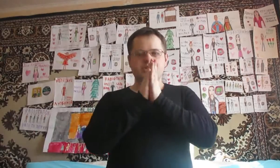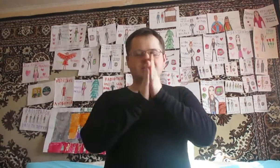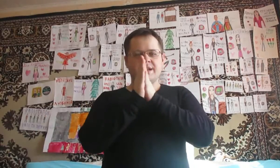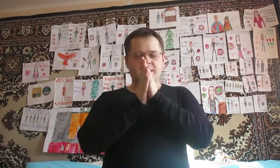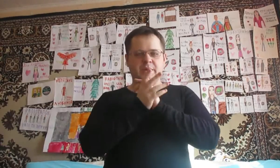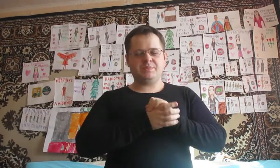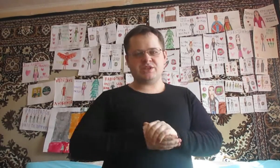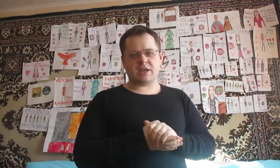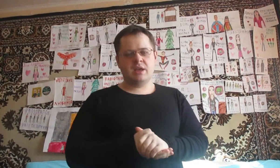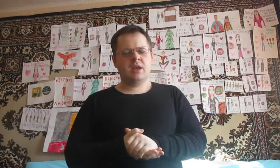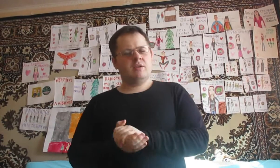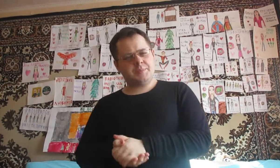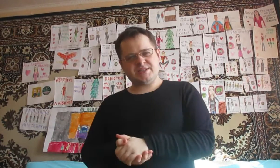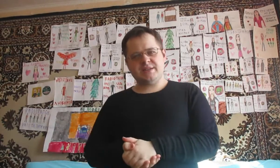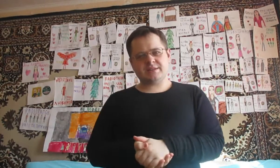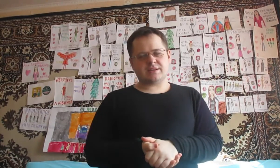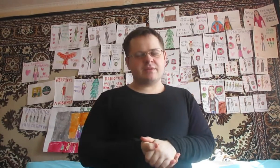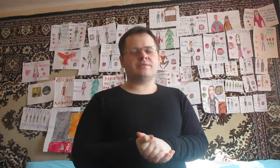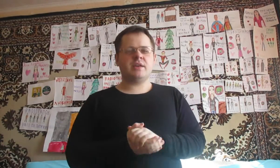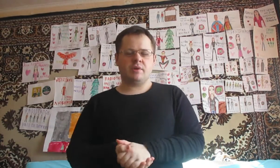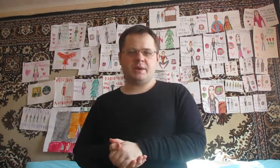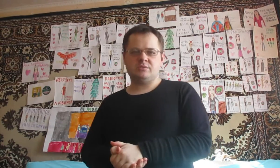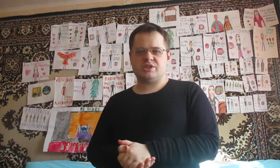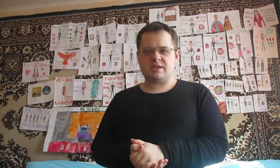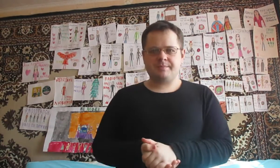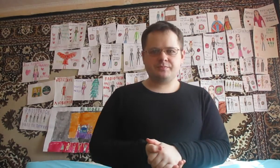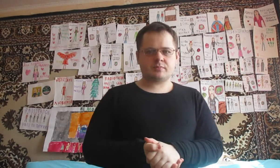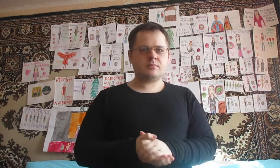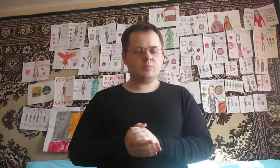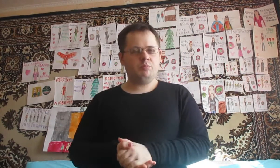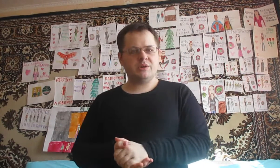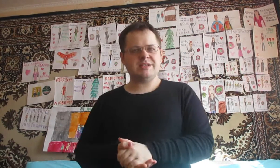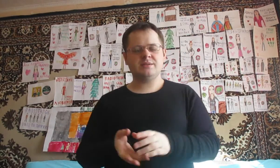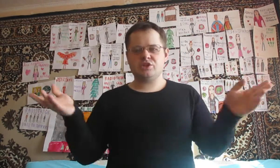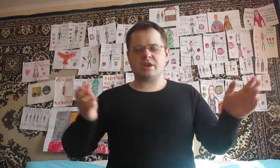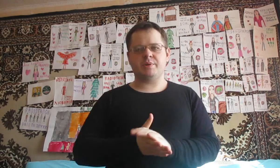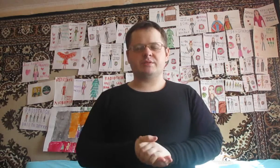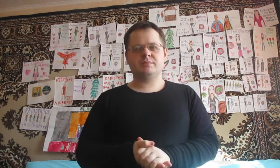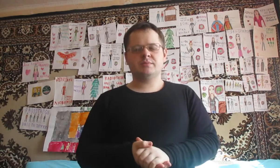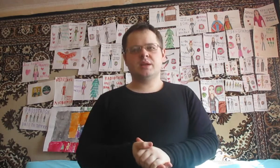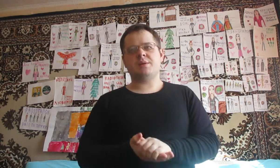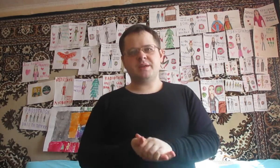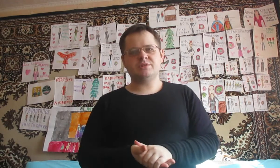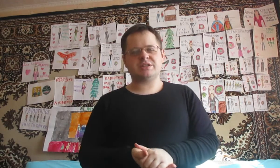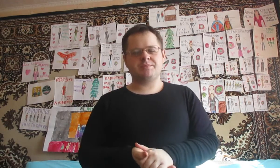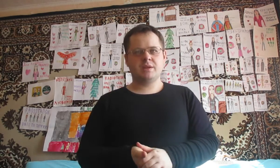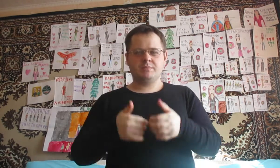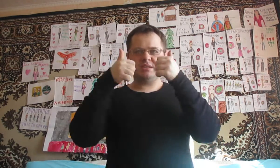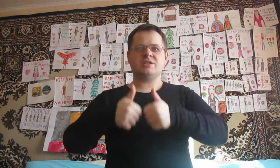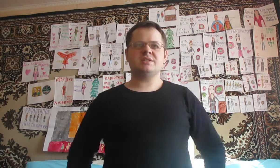Ну что, дорогие подписчики, вы просили этот кавер, вы его получите. Поси джекпот. Как получится. Поддержите